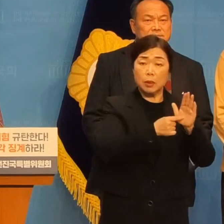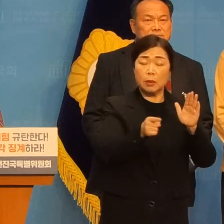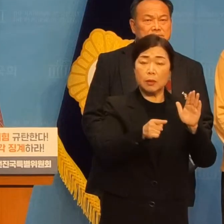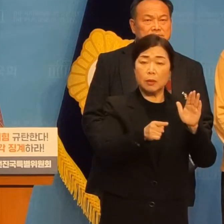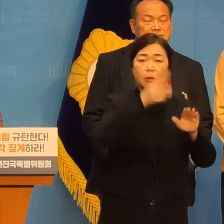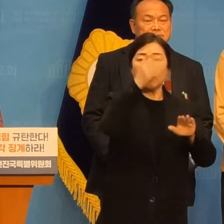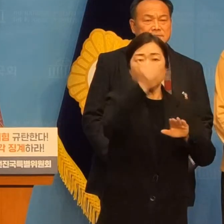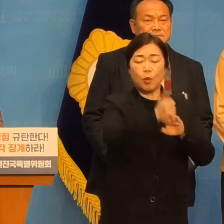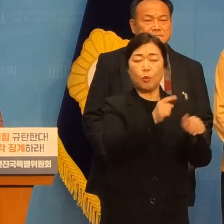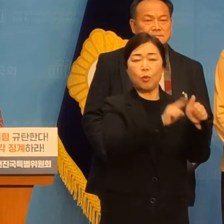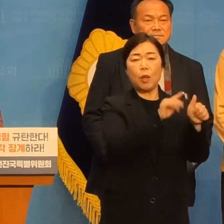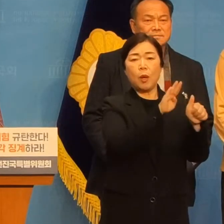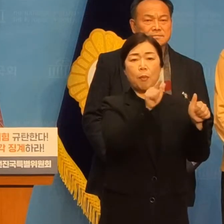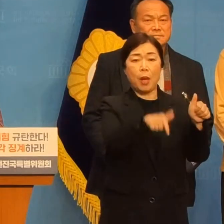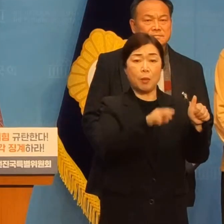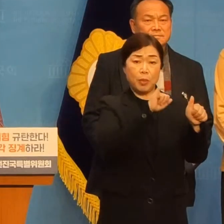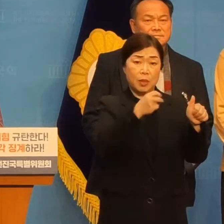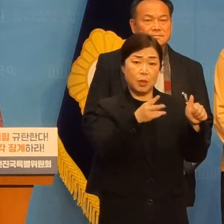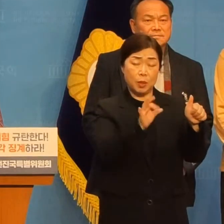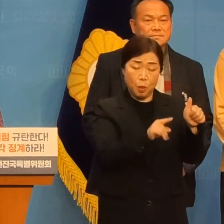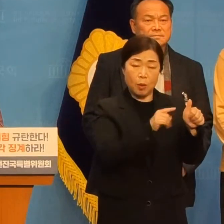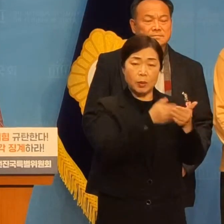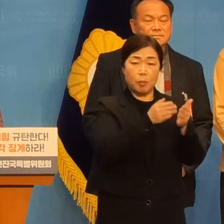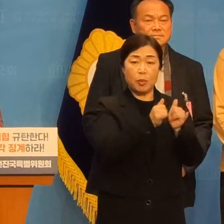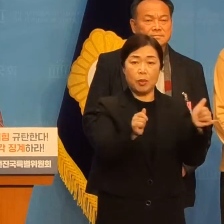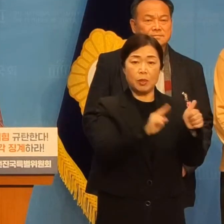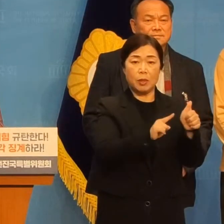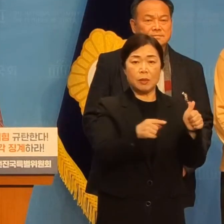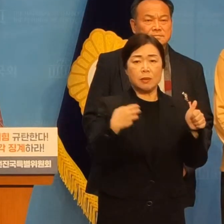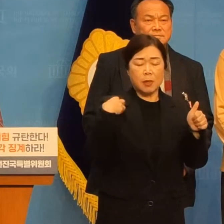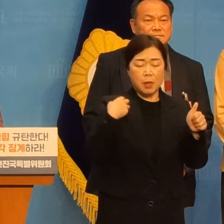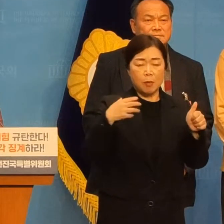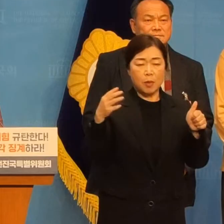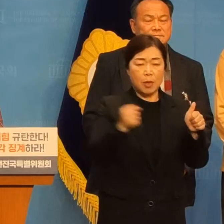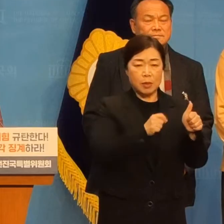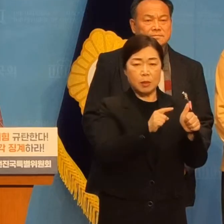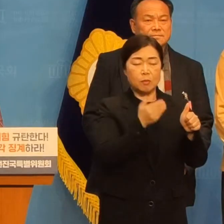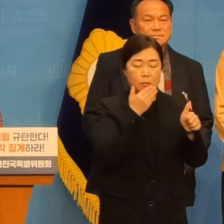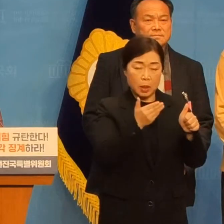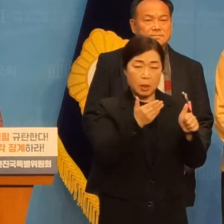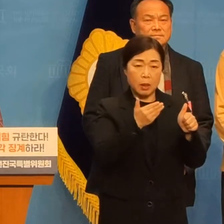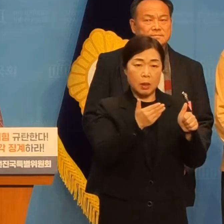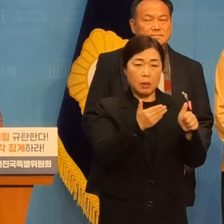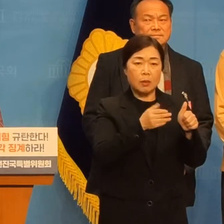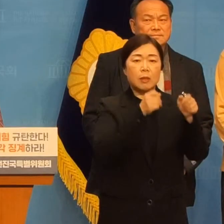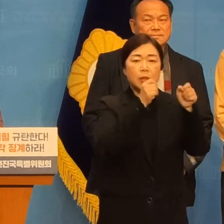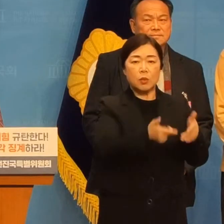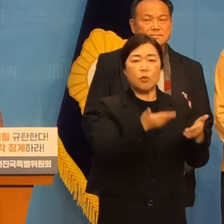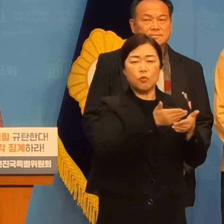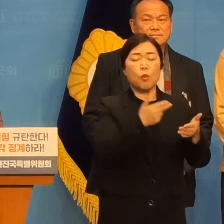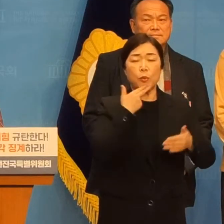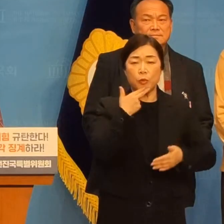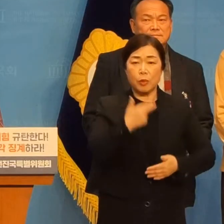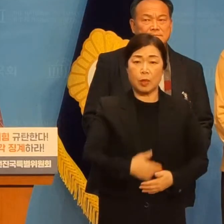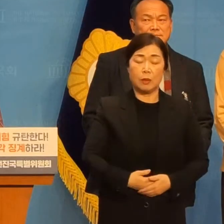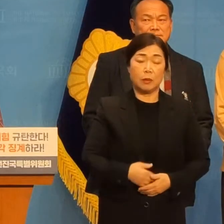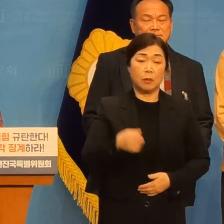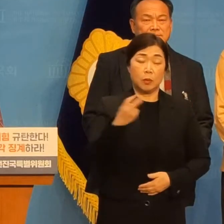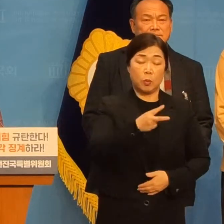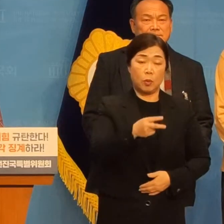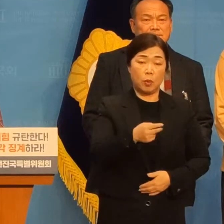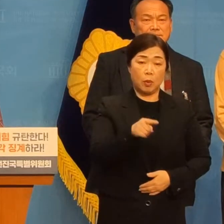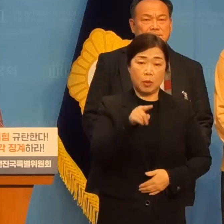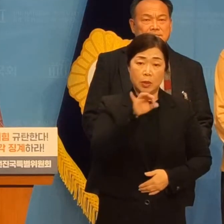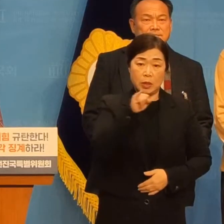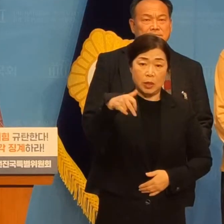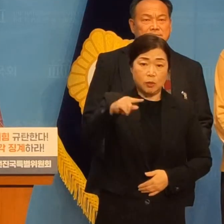있는 시민으로 성장할 기회마저 빼앗아 버렸습니다. 심지어 같은 당 소속 이준우 대변인은